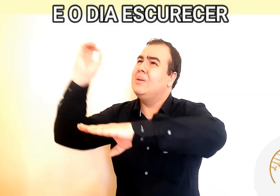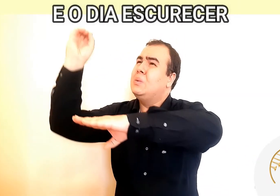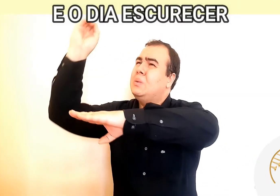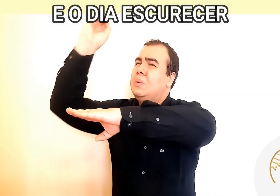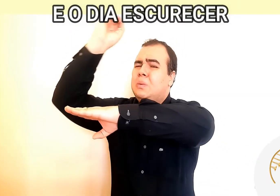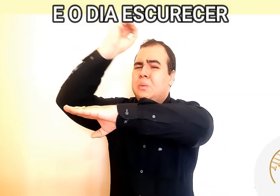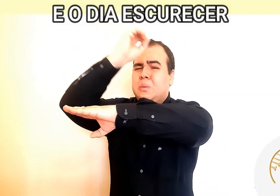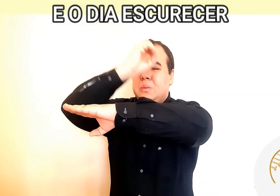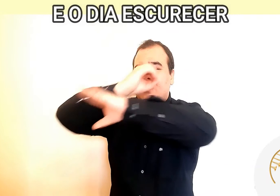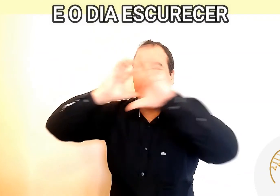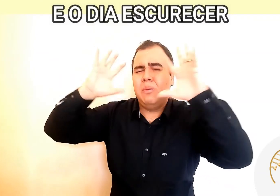escurecer.